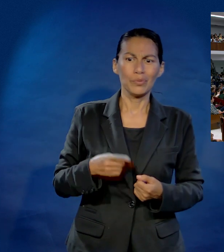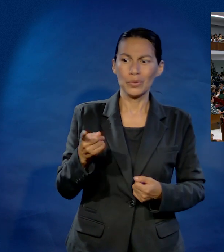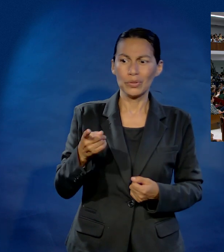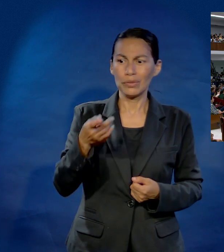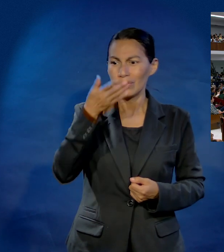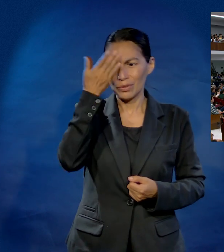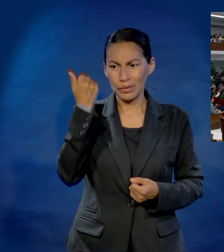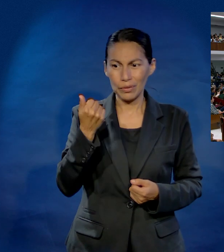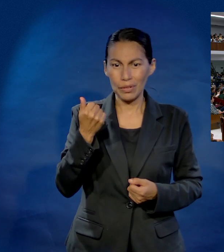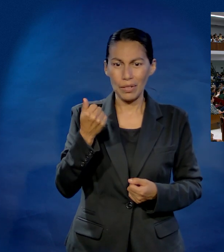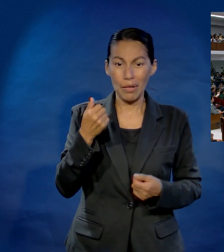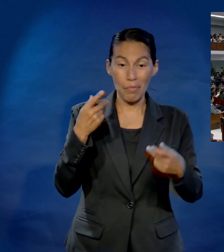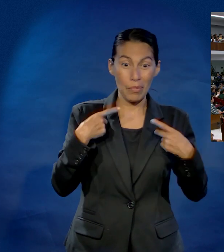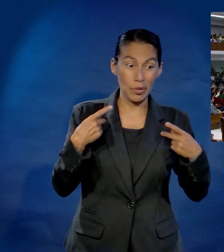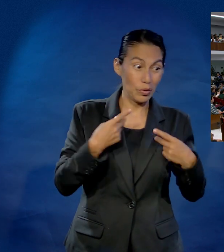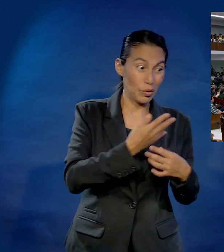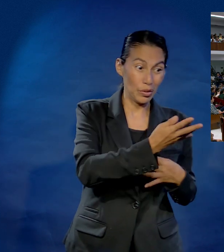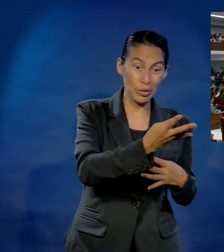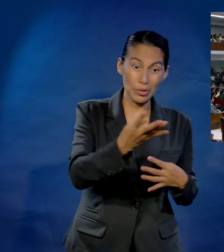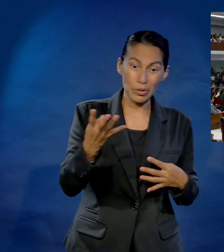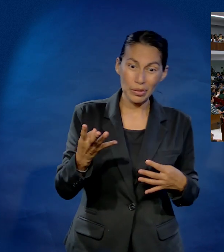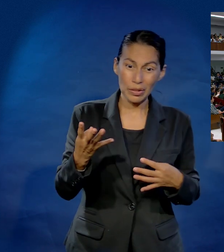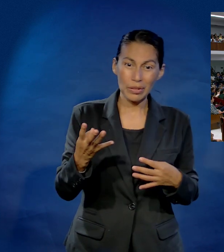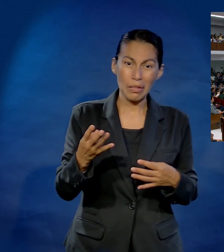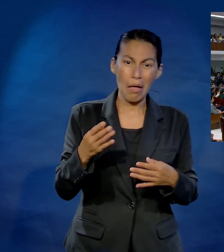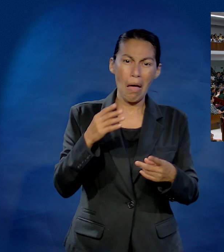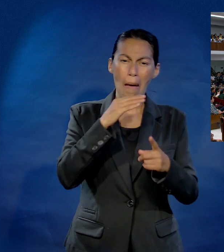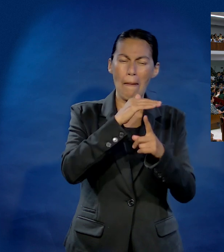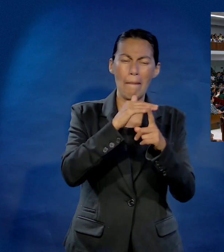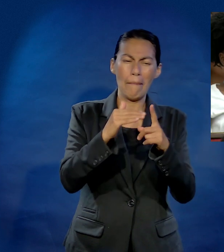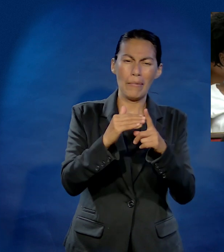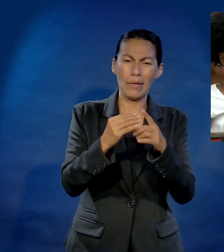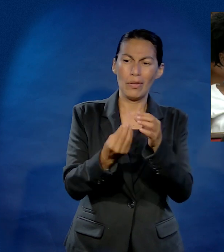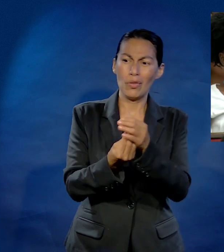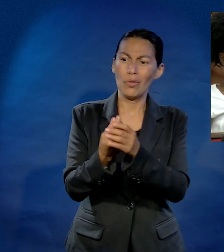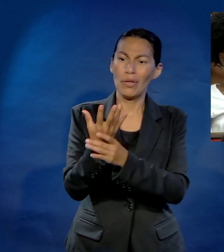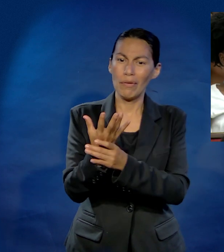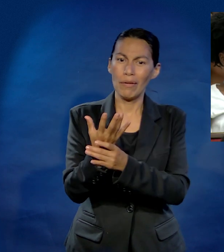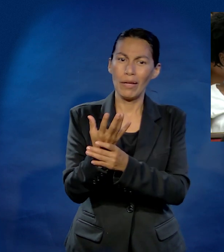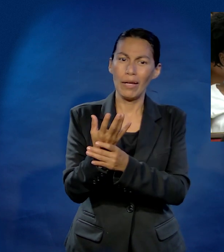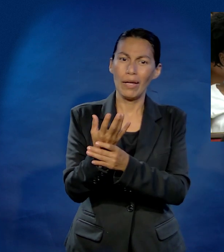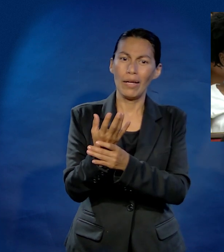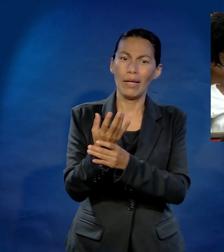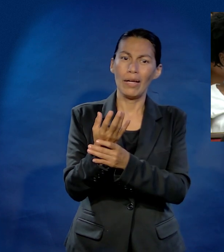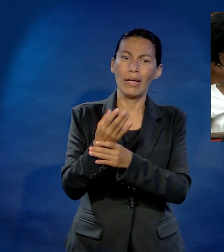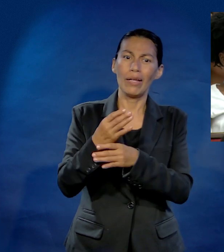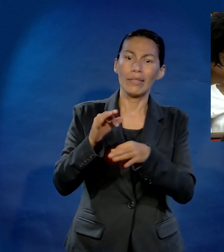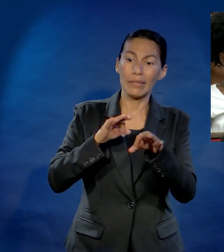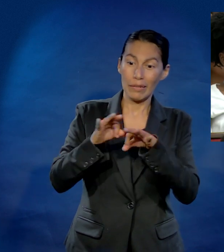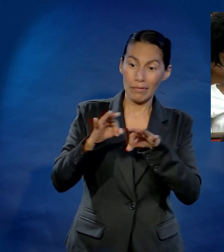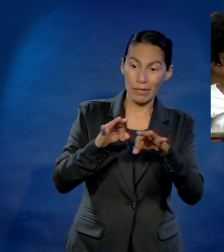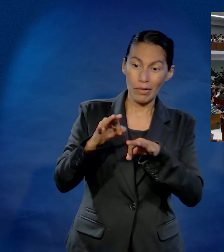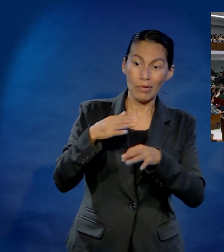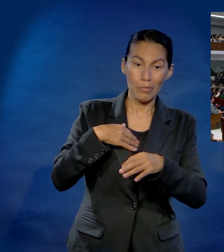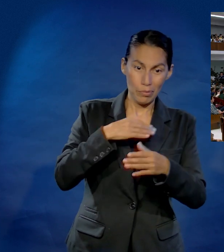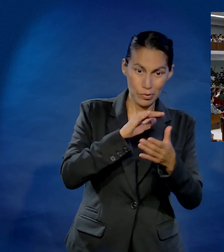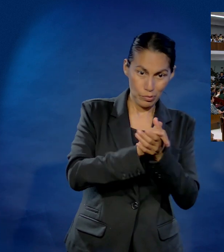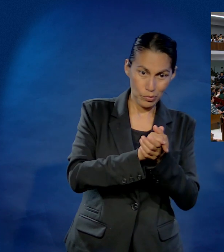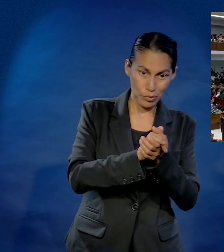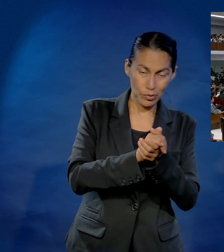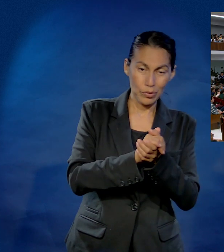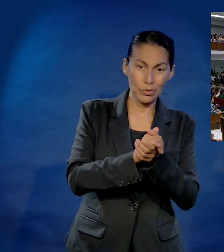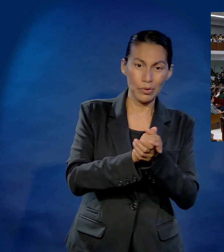venido. Y le voy a decir un secreto. Usted vio llena la funeraria, ¿cierto? Sí. Le voy a decir por qué